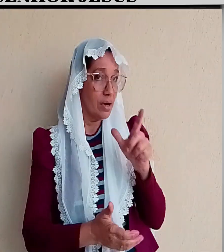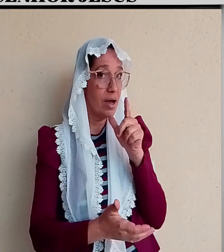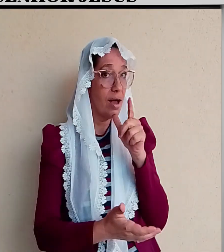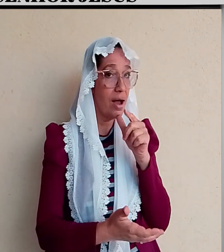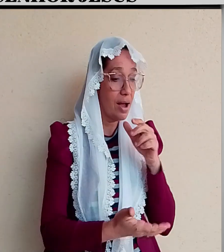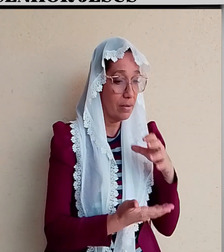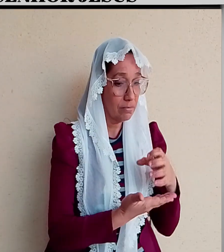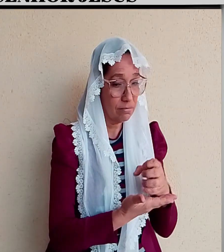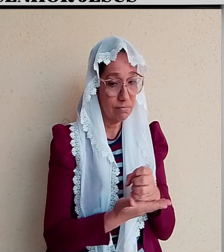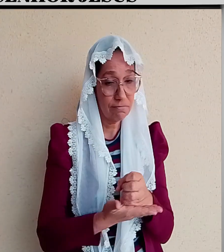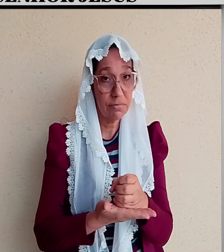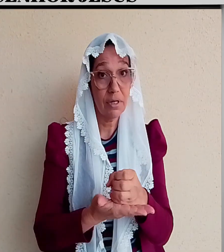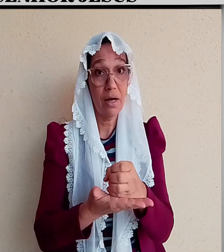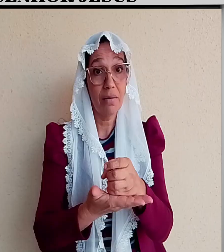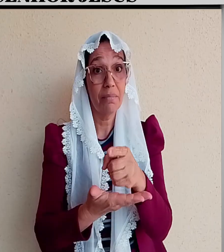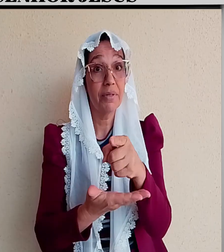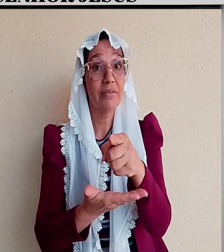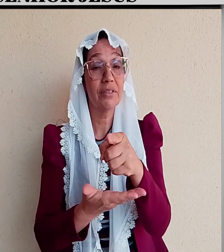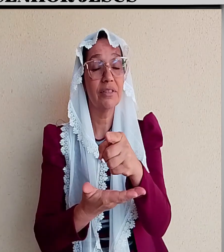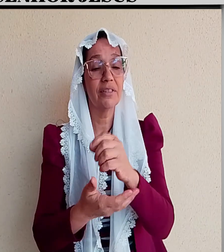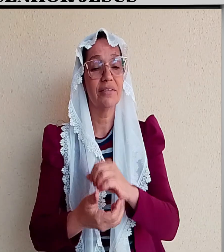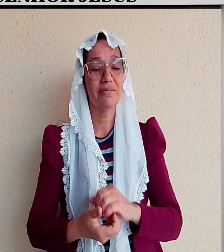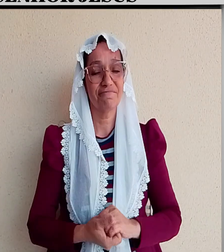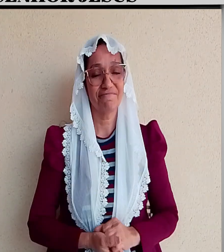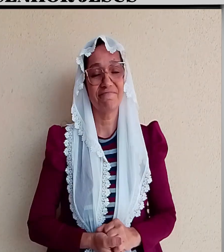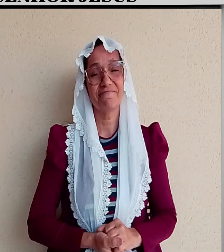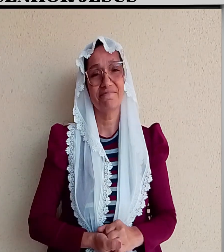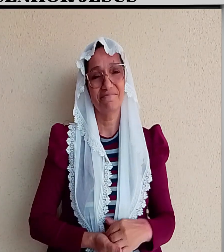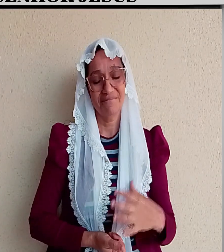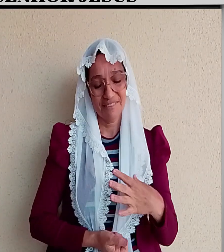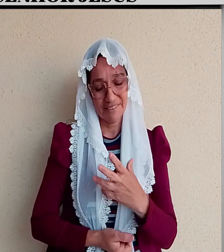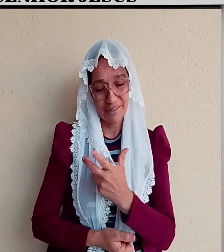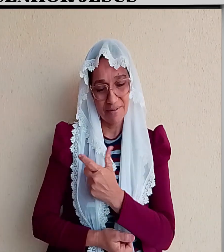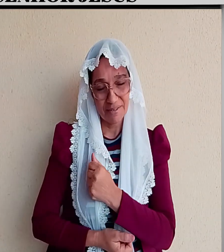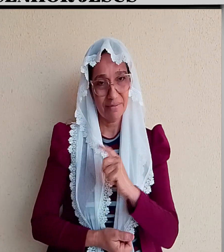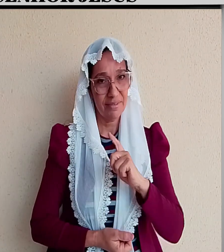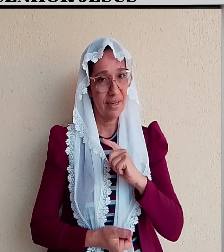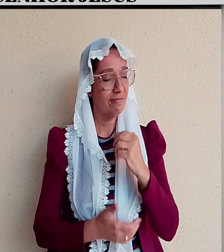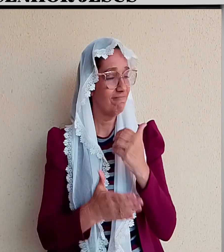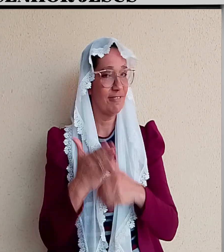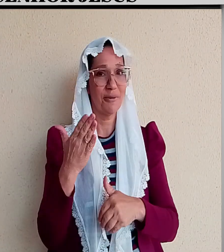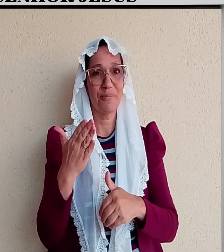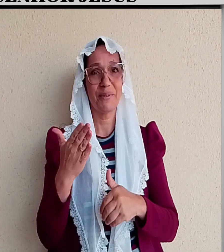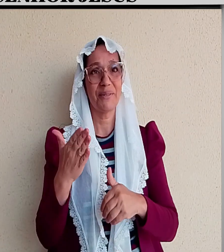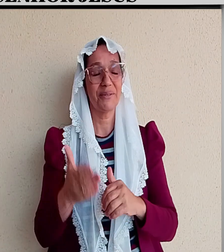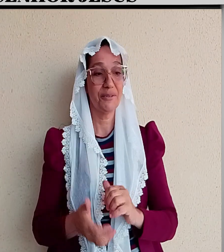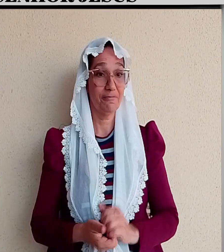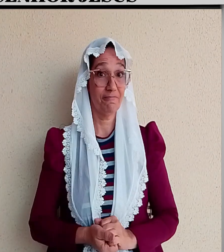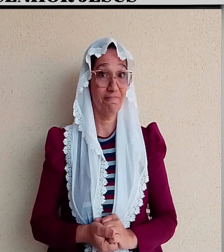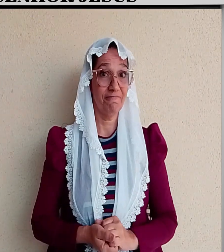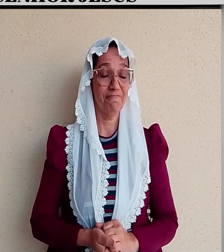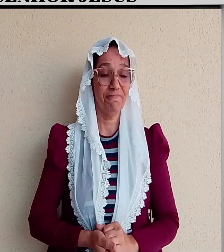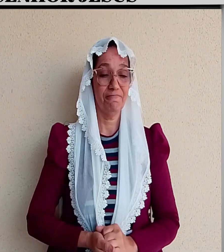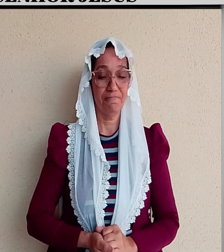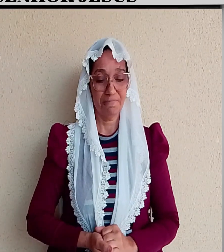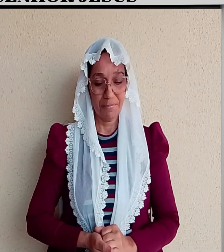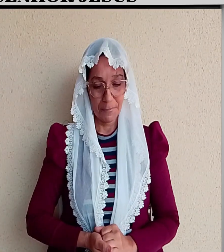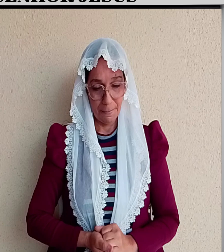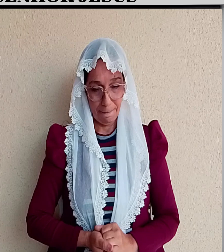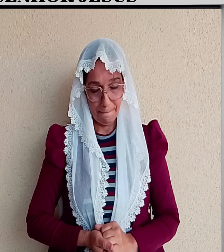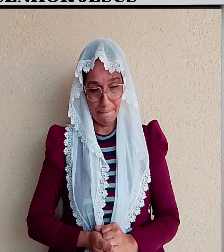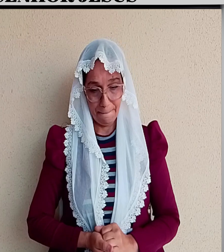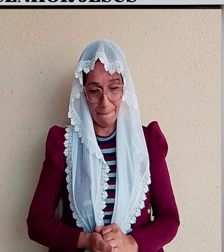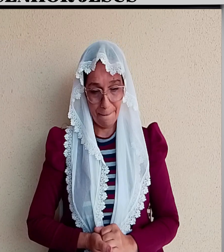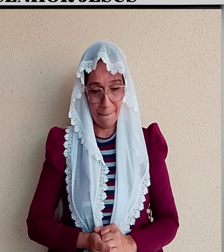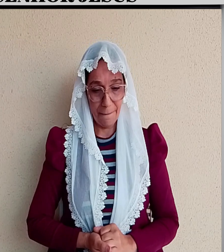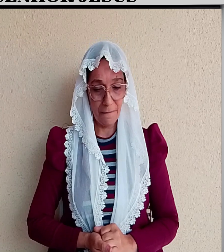perderá o teu galardão, glória a Jesus, aleluia, Jesus, santo é o Senhor. Olha outro mistério, irmão. Aquele que